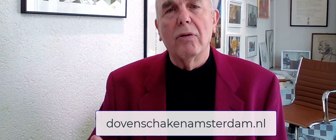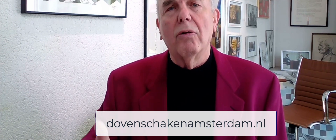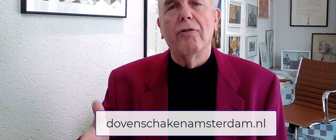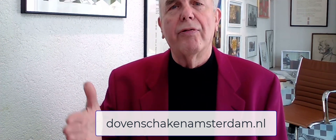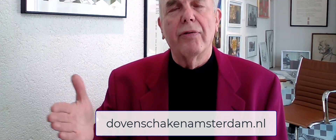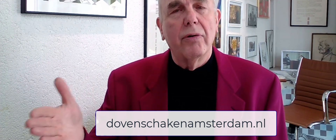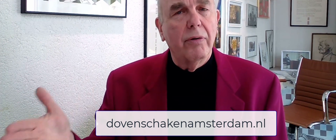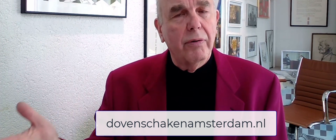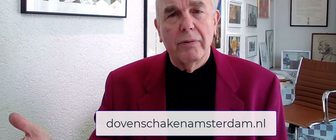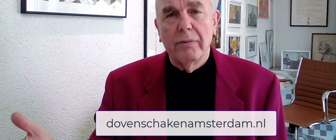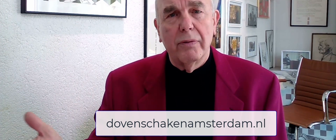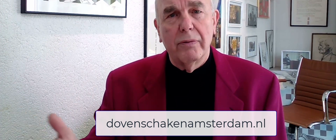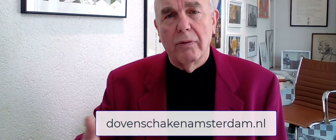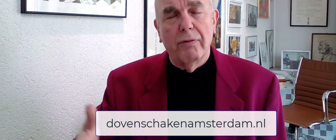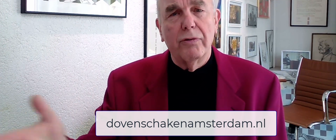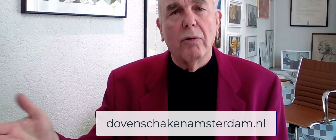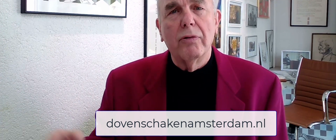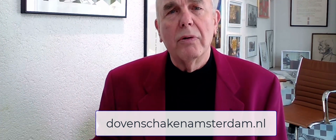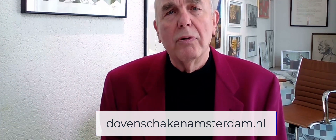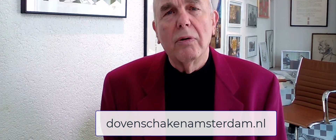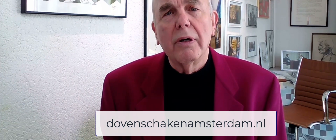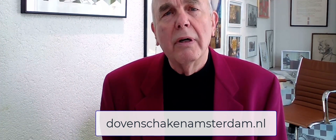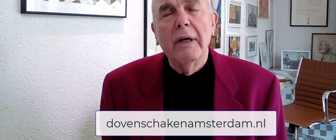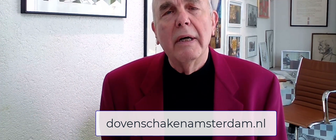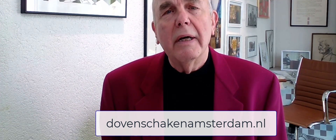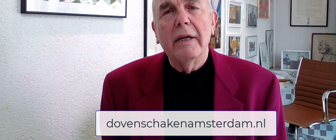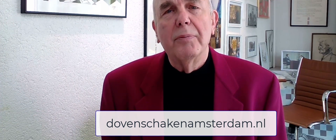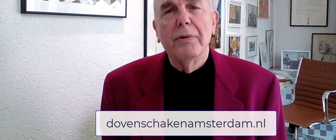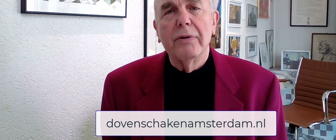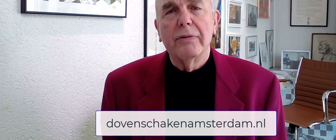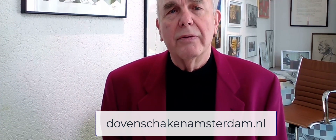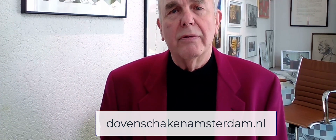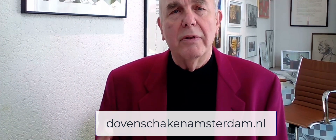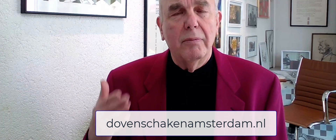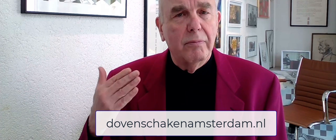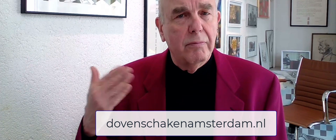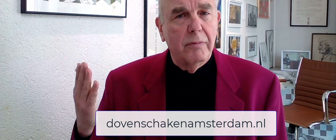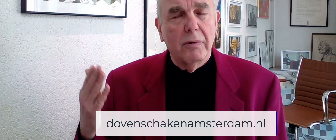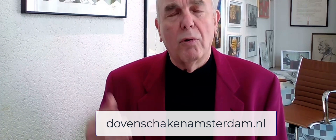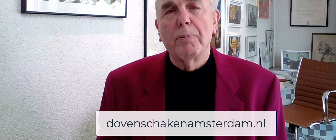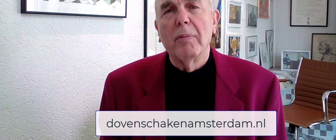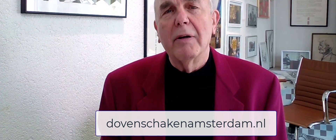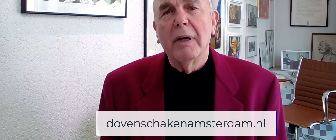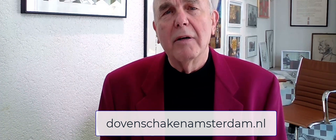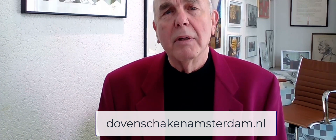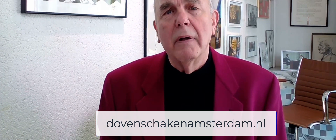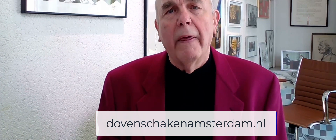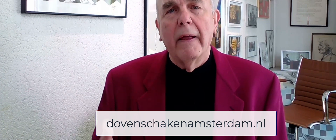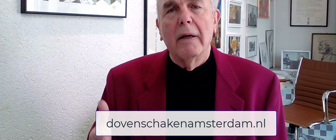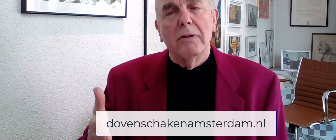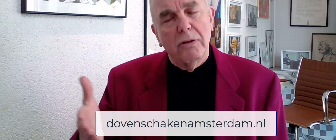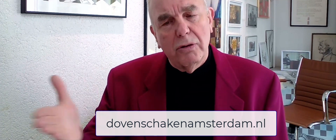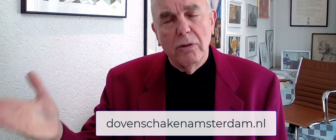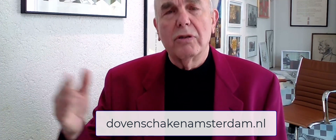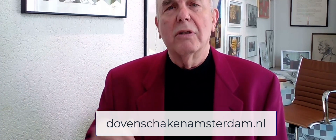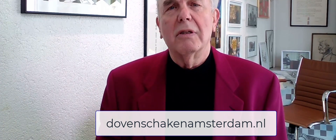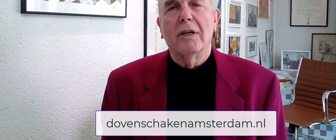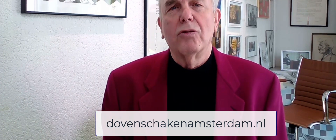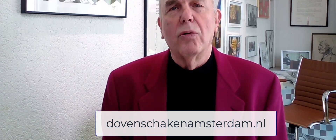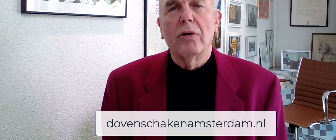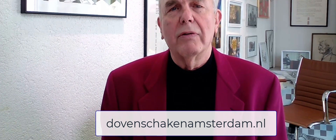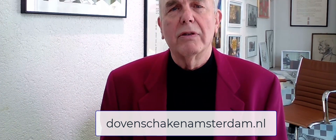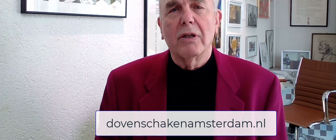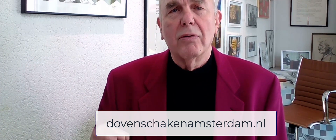kinderen of jongeren in de buurt die gehoorproblemen hebben? Stuur ze